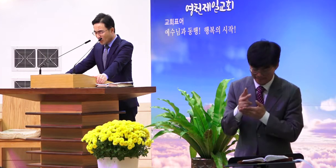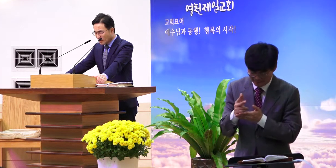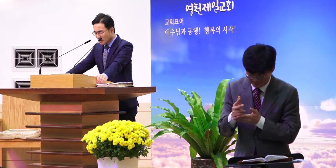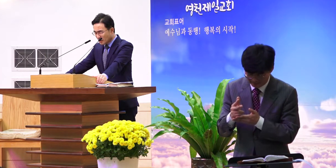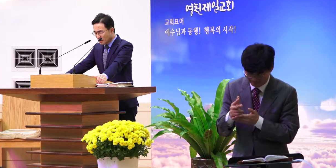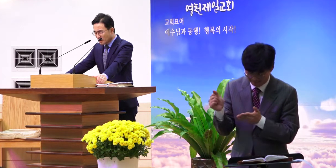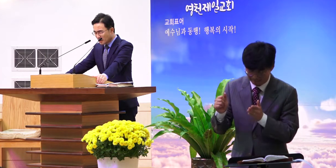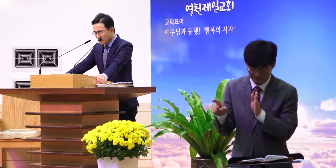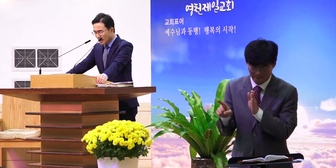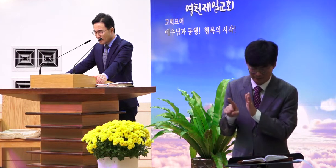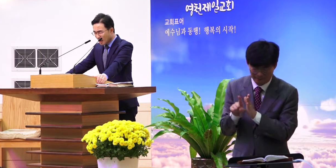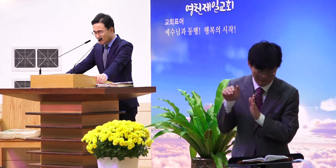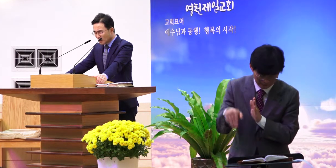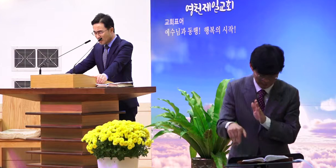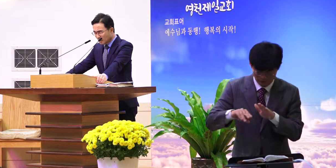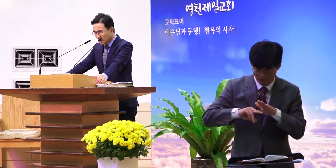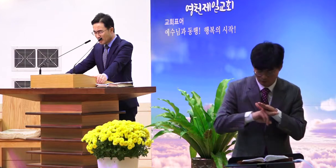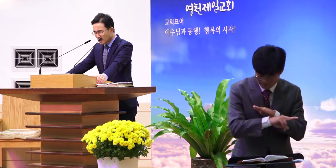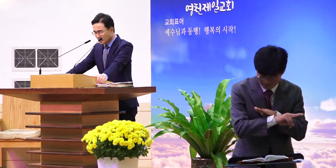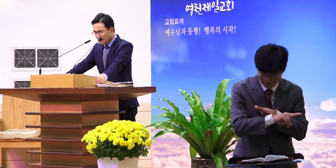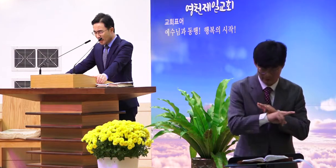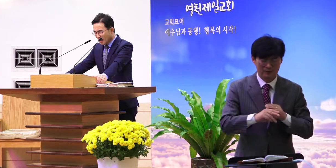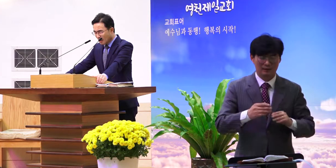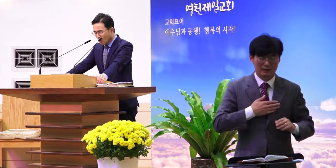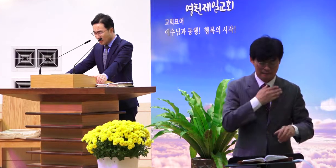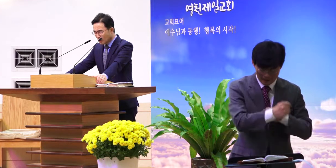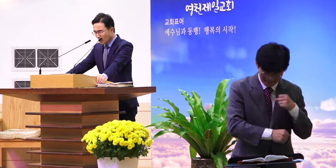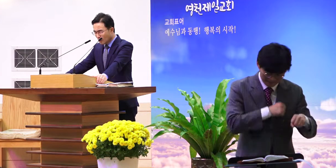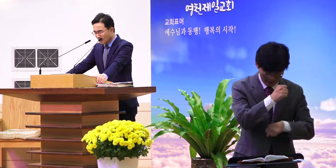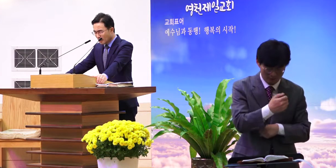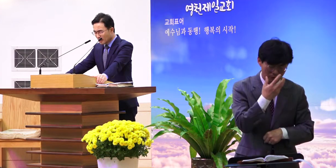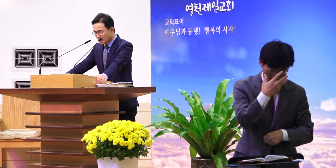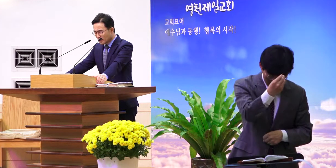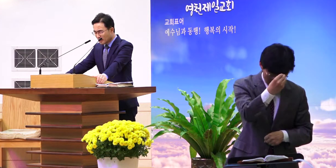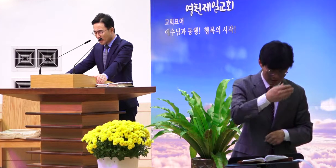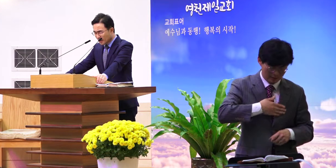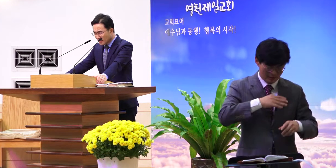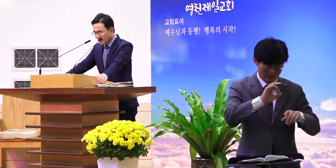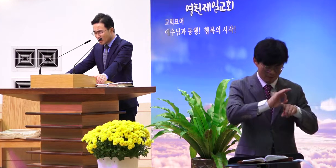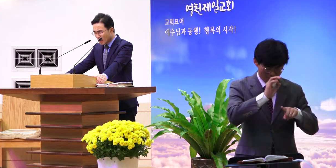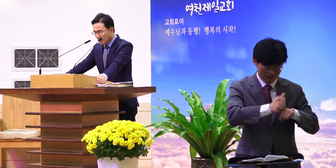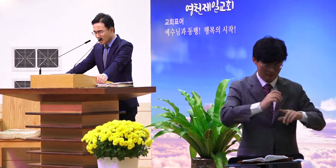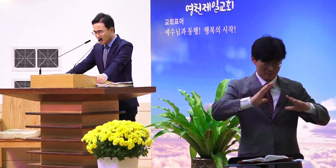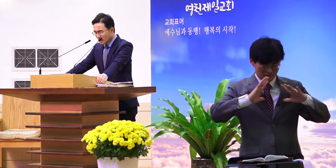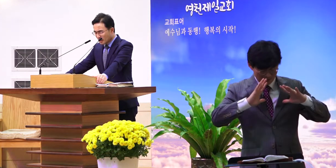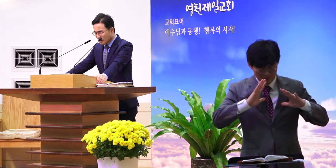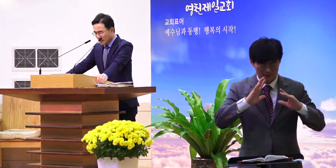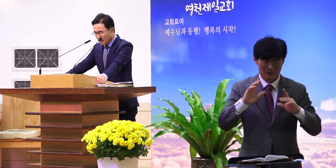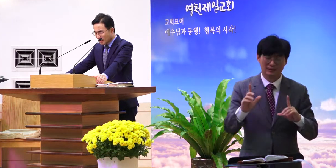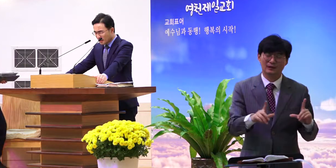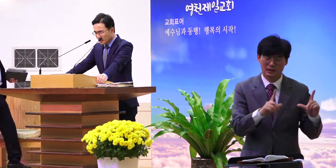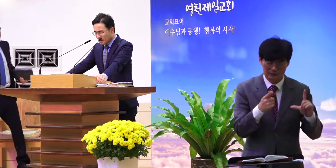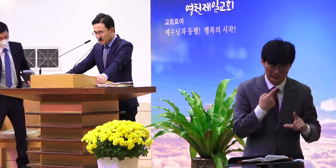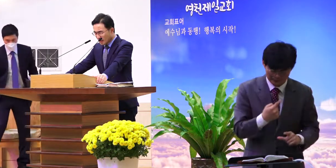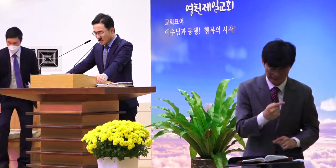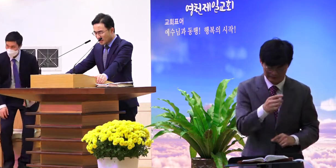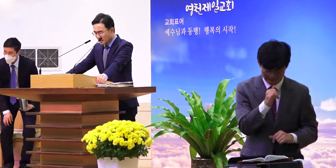주님께로부터 돌아서서 내 마음대로 살며 내가 왕이 되려고 하며 내가 대장 되려고 하며